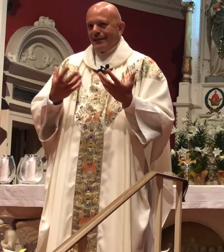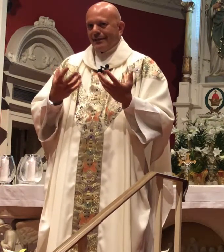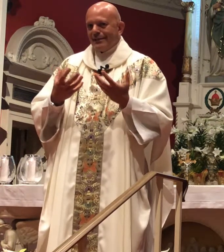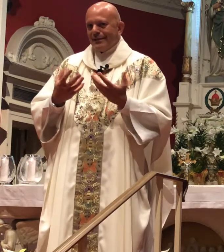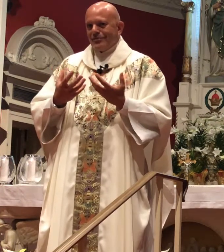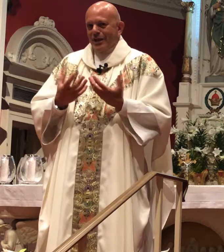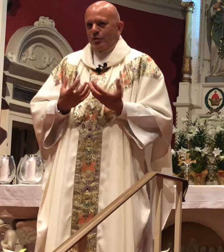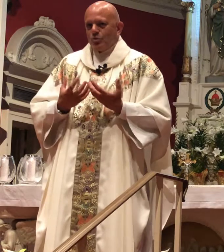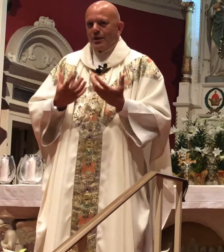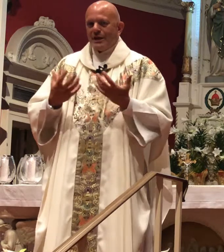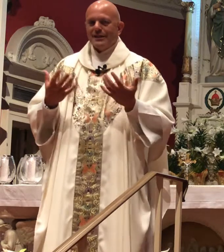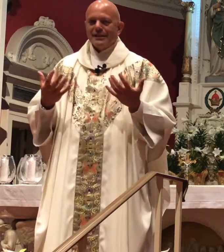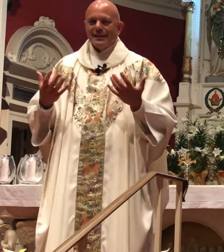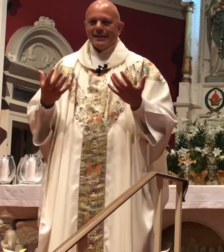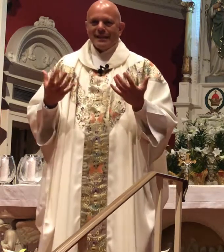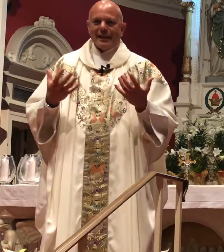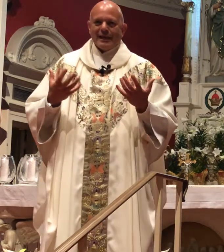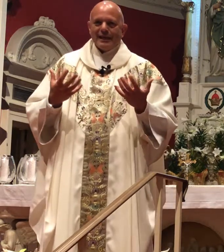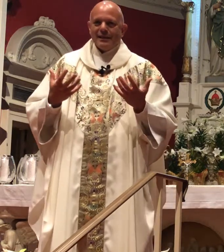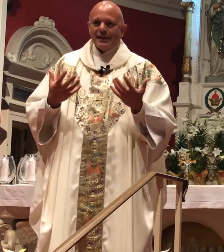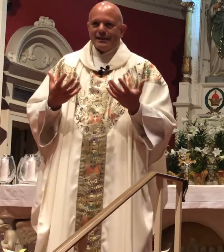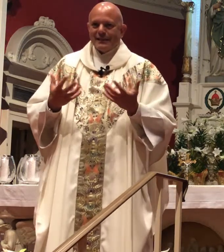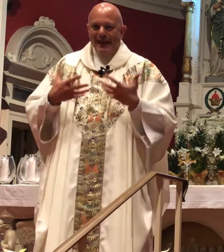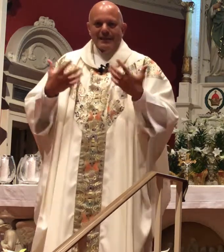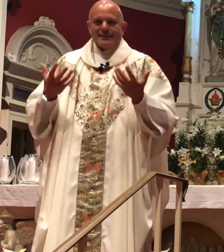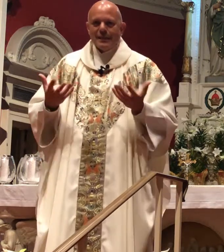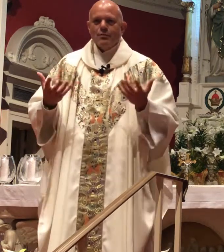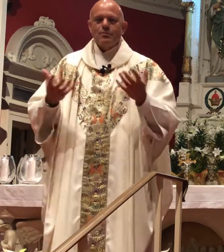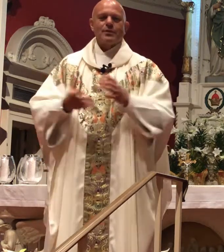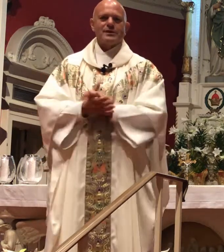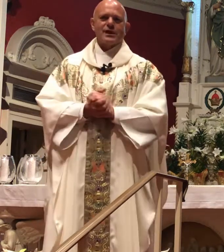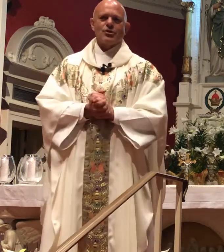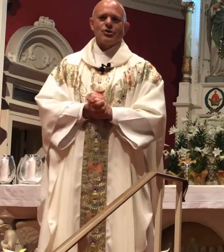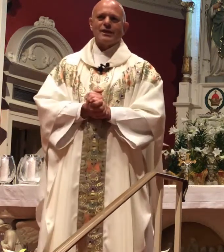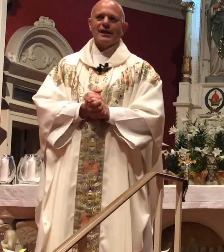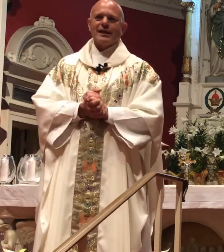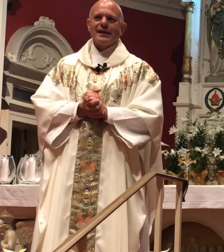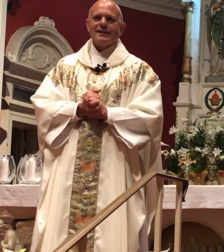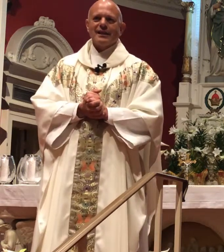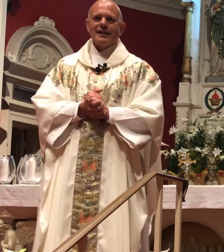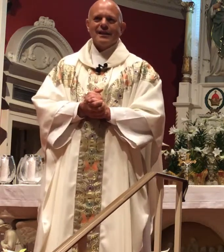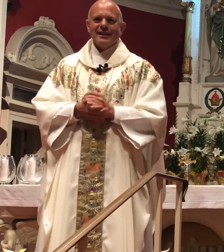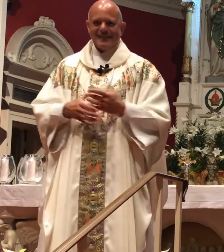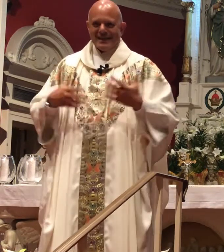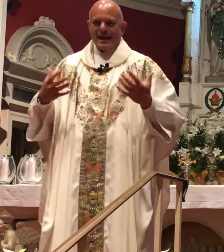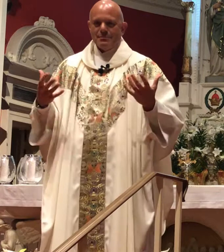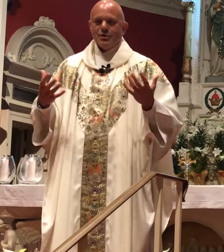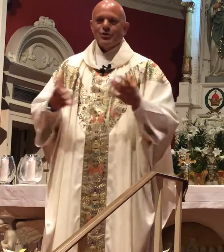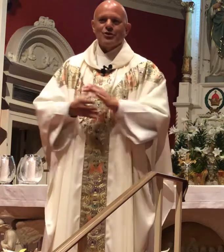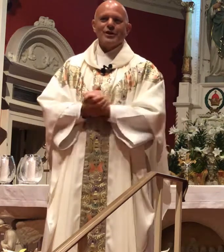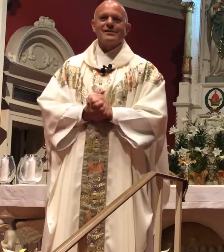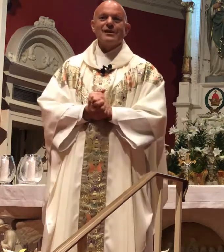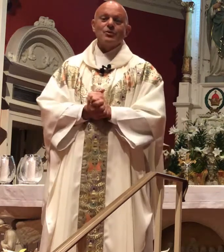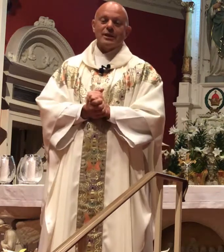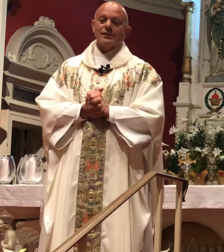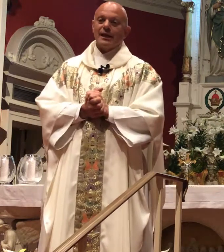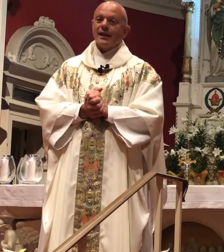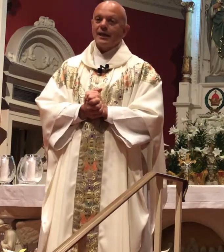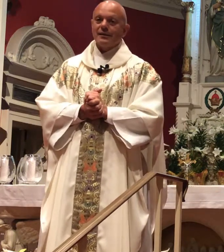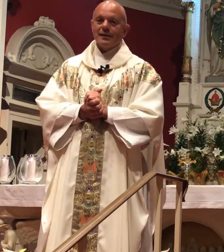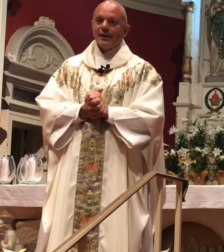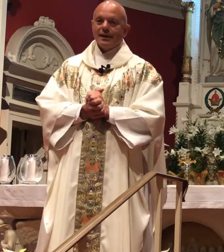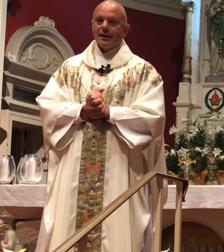de llenura, de querer estar activos por el Señor, de querer estar dinámicos en lo que hacemos. Y